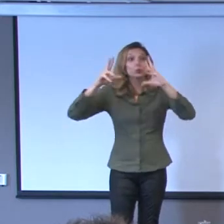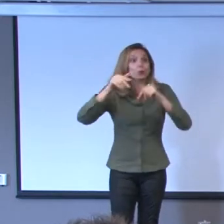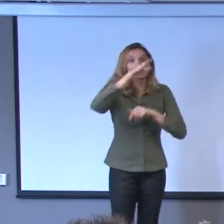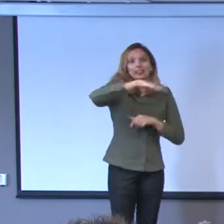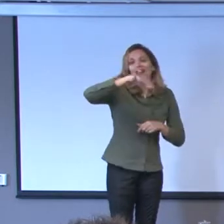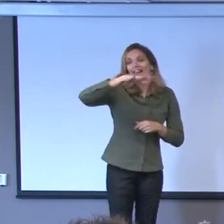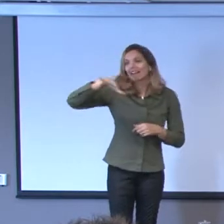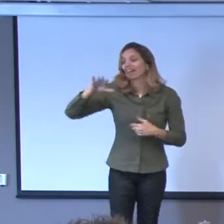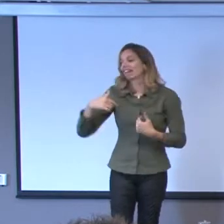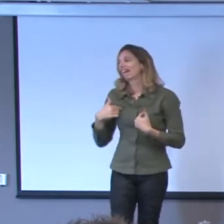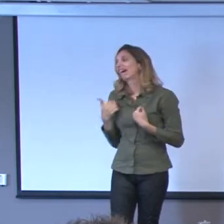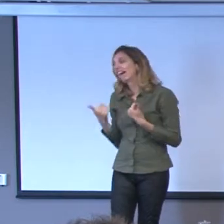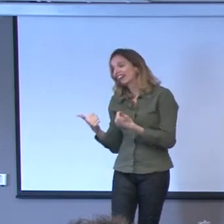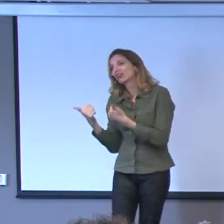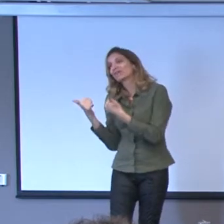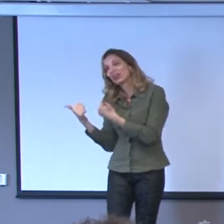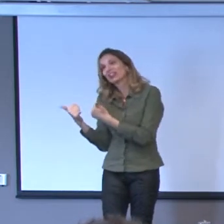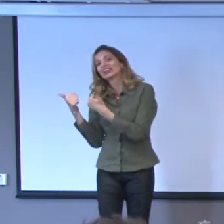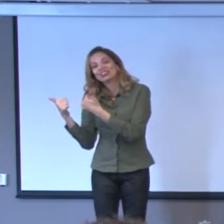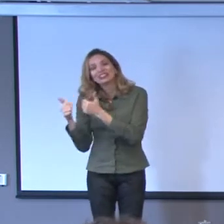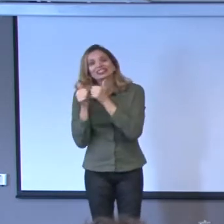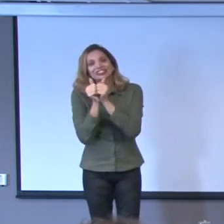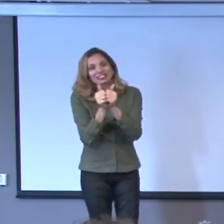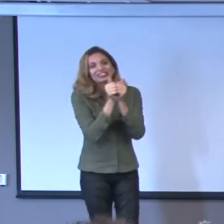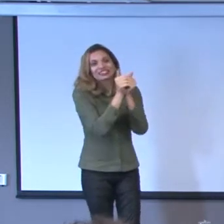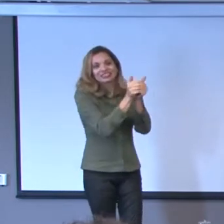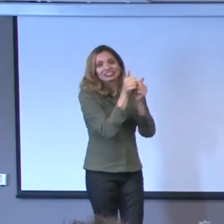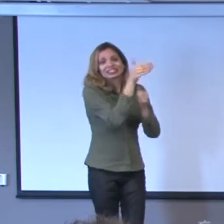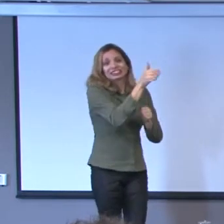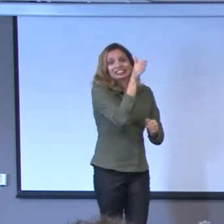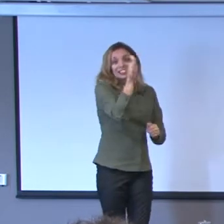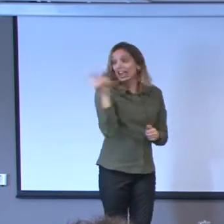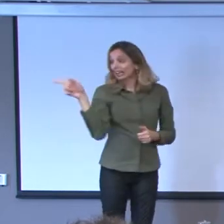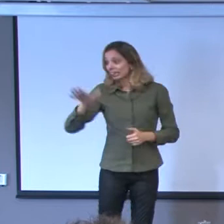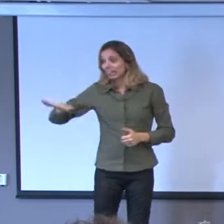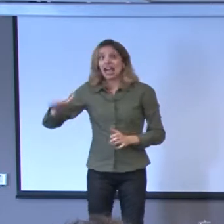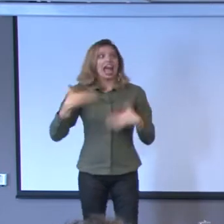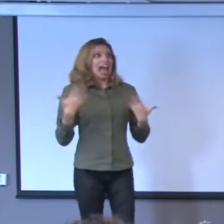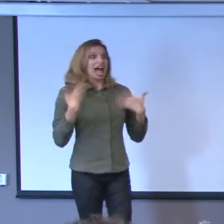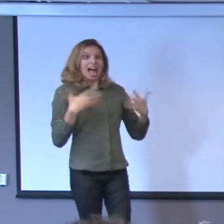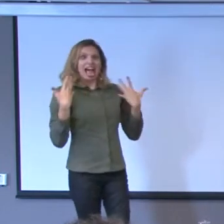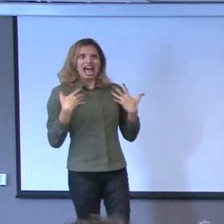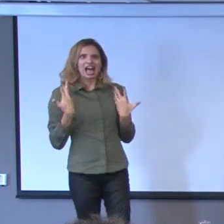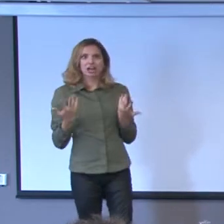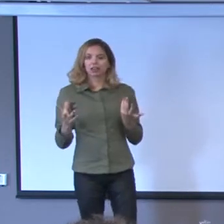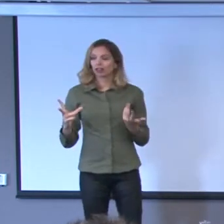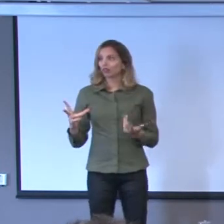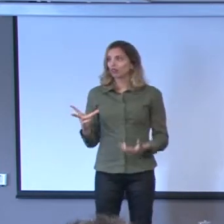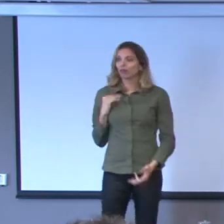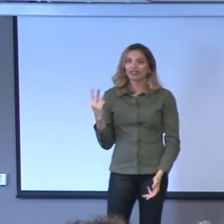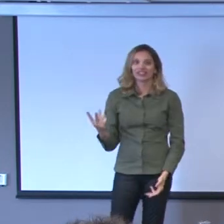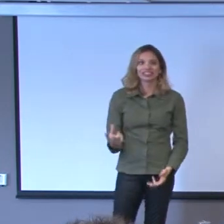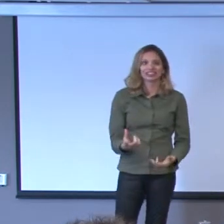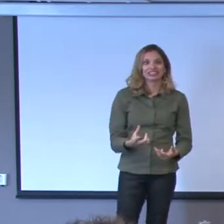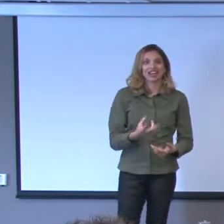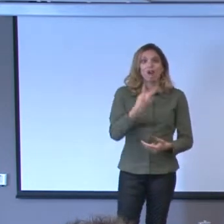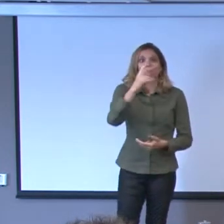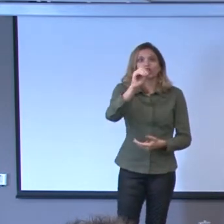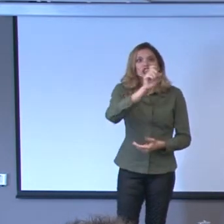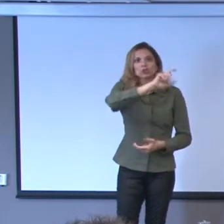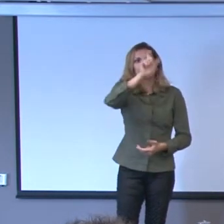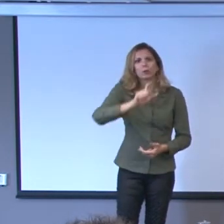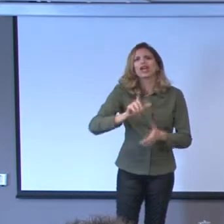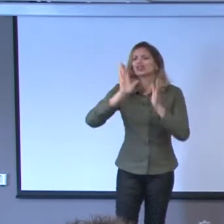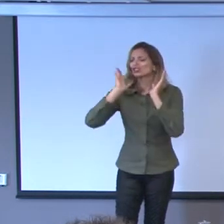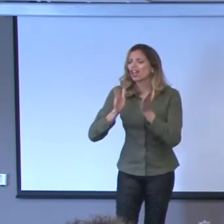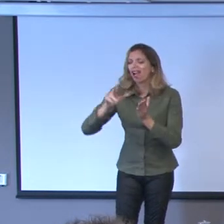Puxa, tá bom, vamos lá, todas as salas para ver as grafites. E eram intermináveis, eu dou 20 grafites e tal. Eu já tinha visto